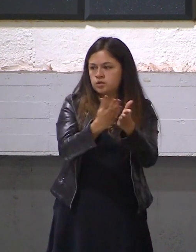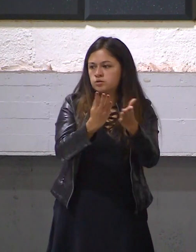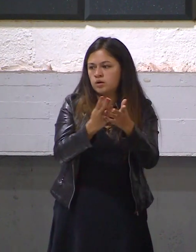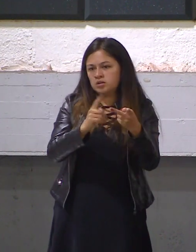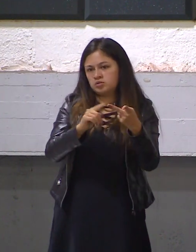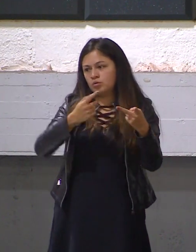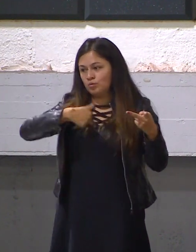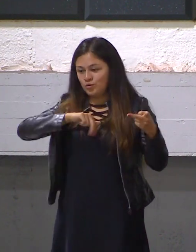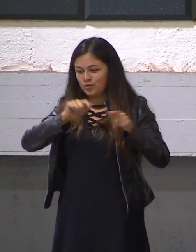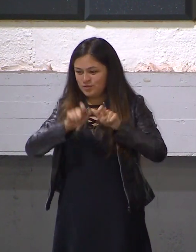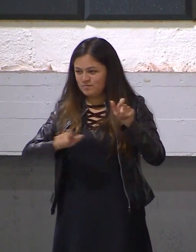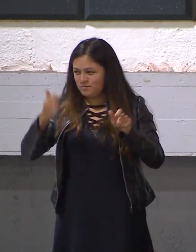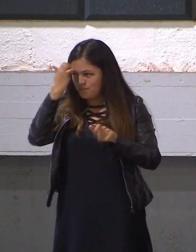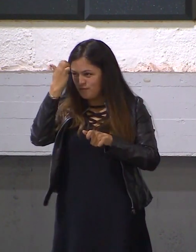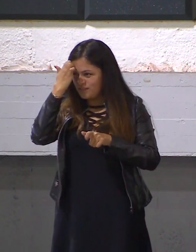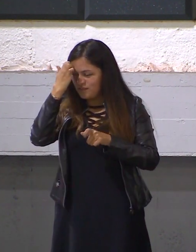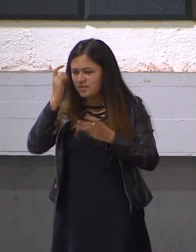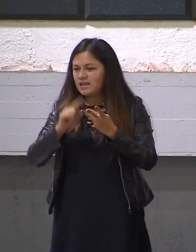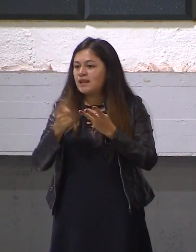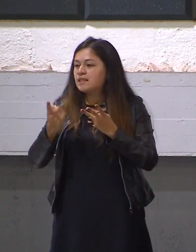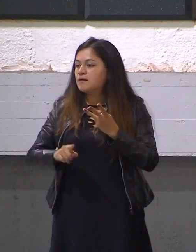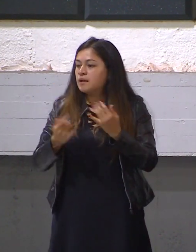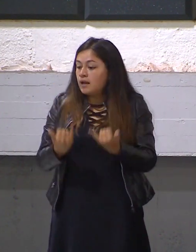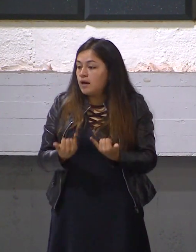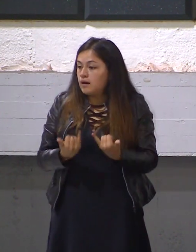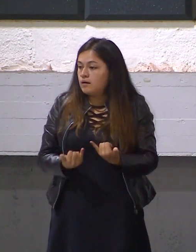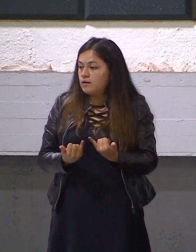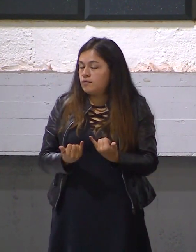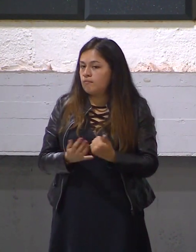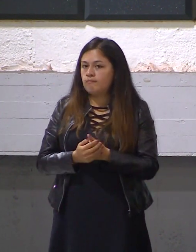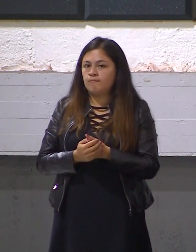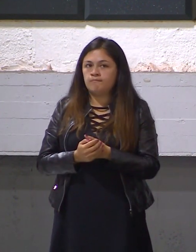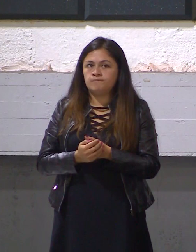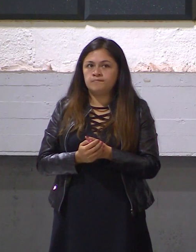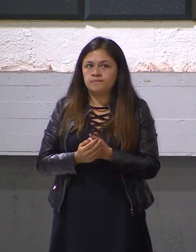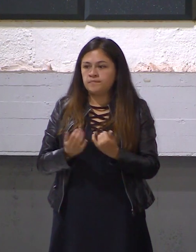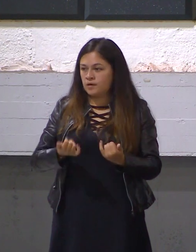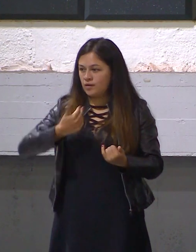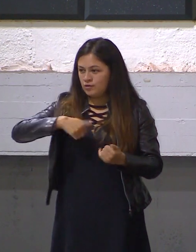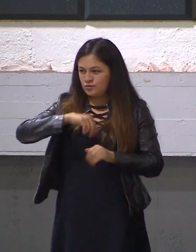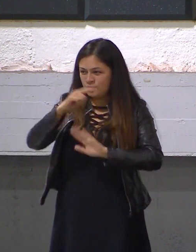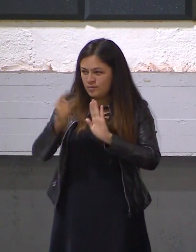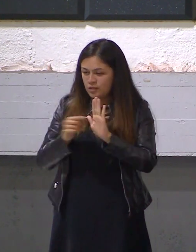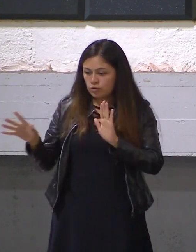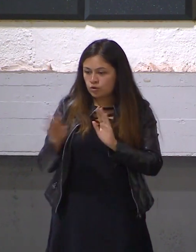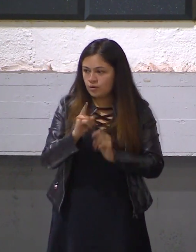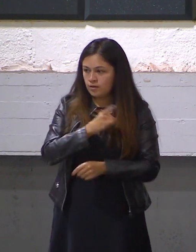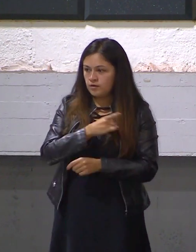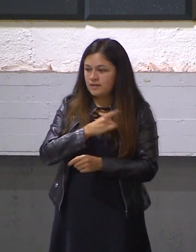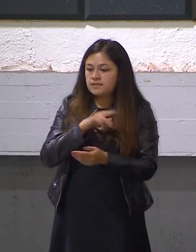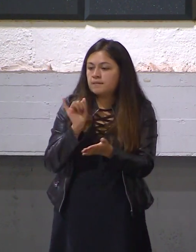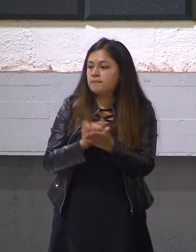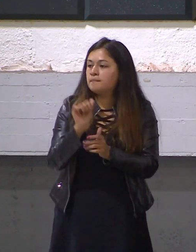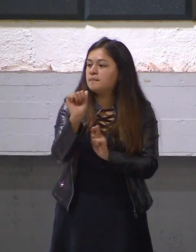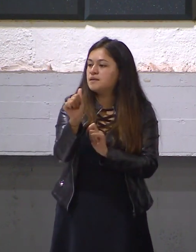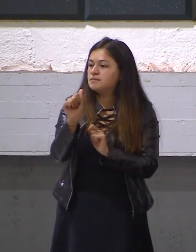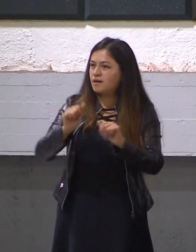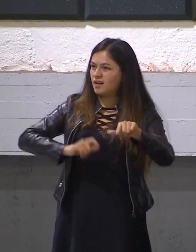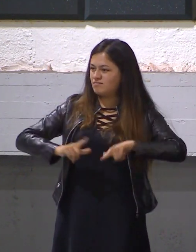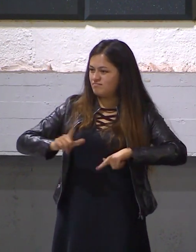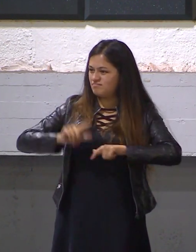mismos de los docentes e incluso aquí dentro de la de toda la universidad la misma administración